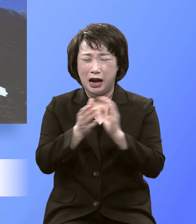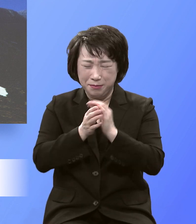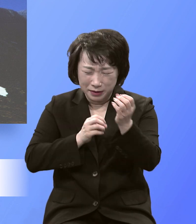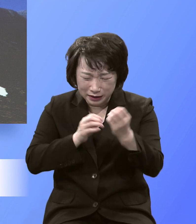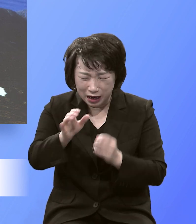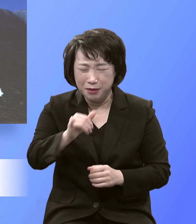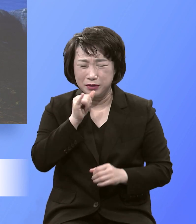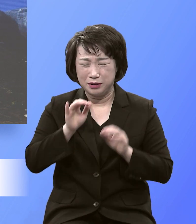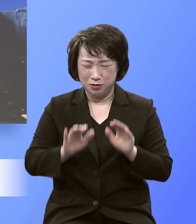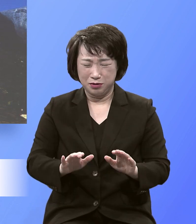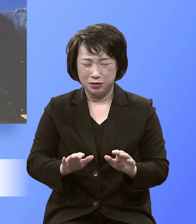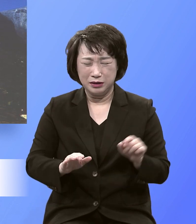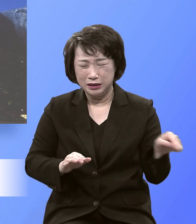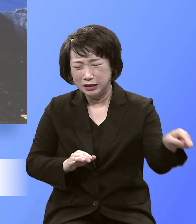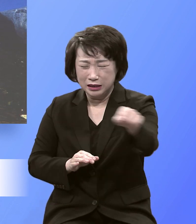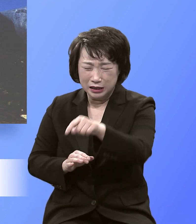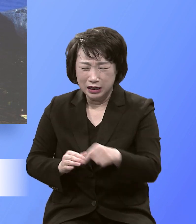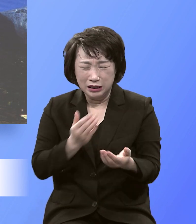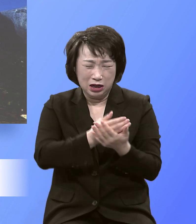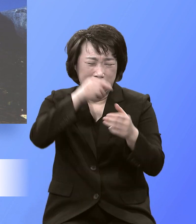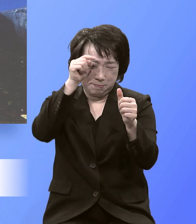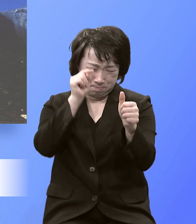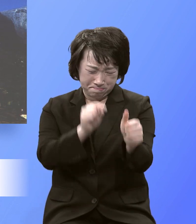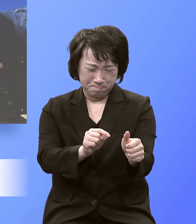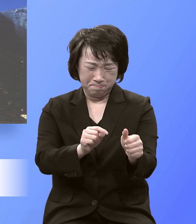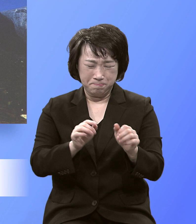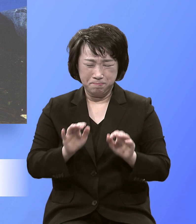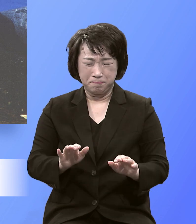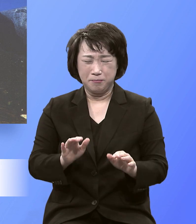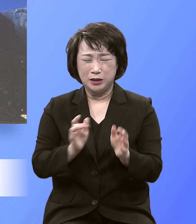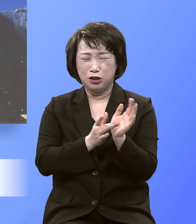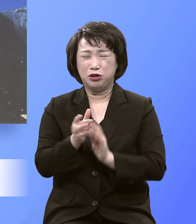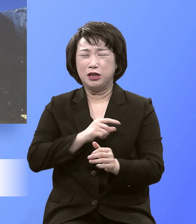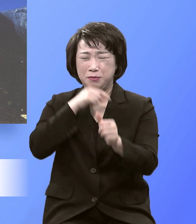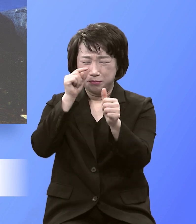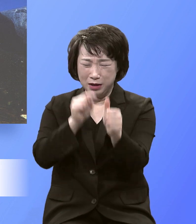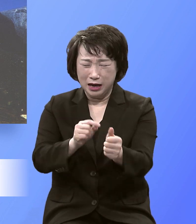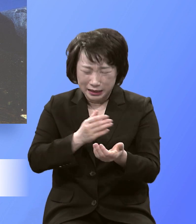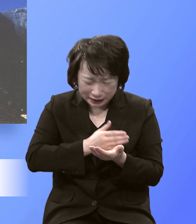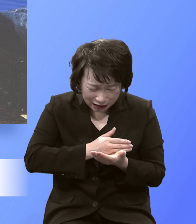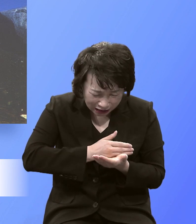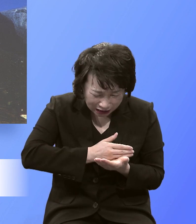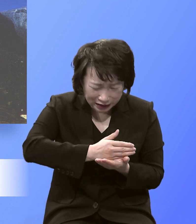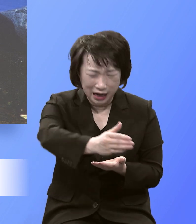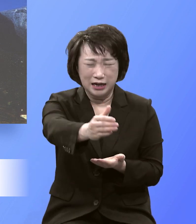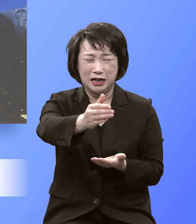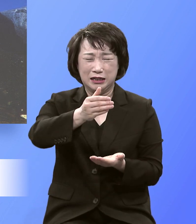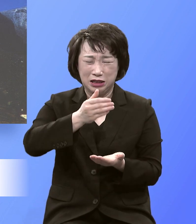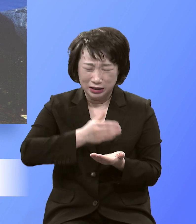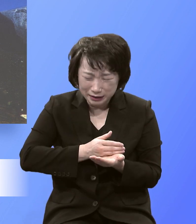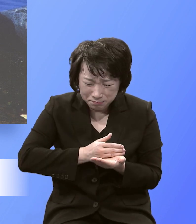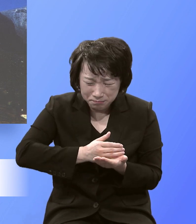아멘 하노니 너는 떠나갈지어다. 예수를 명하노니 떠나가라.